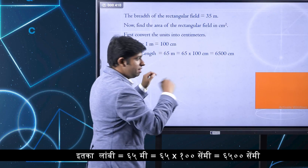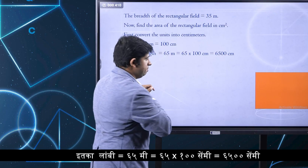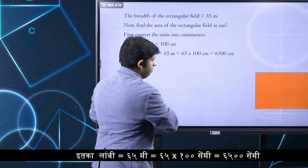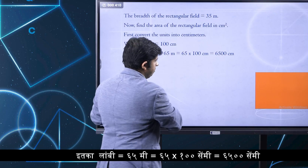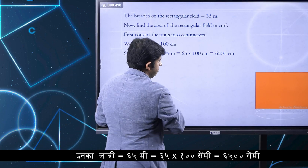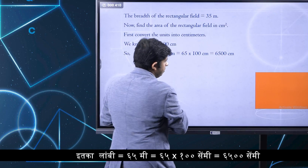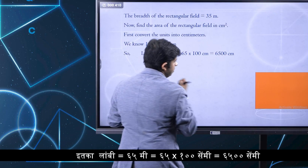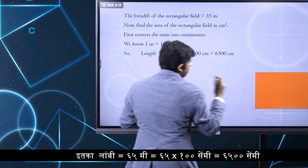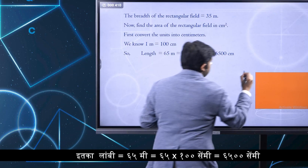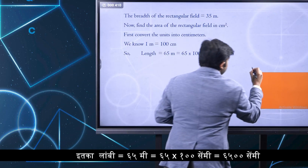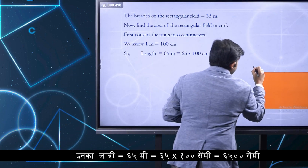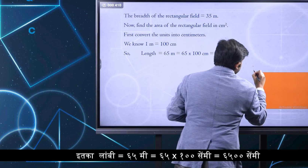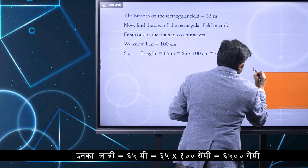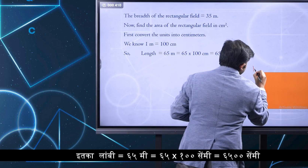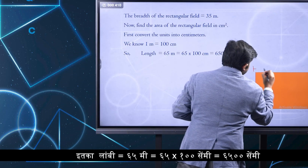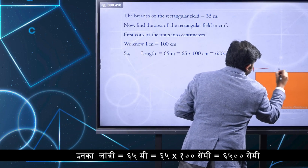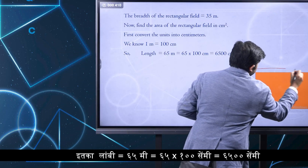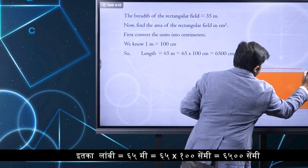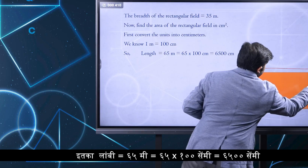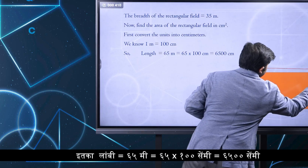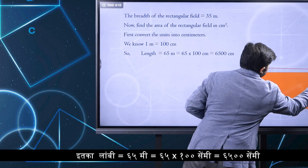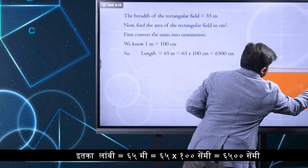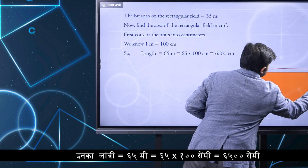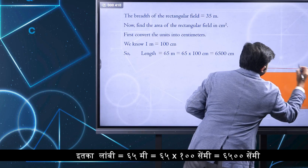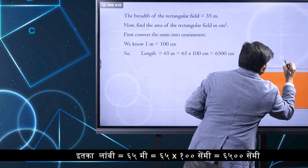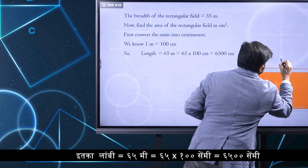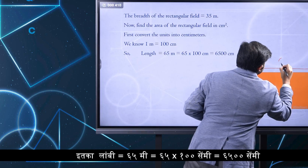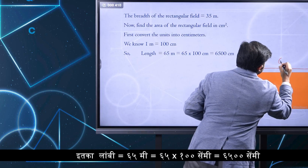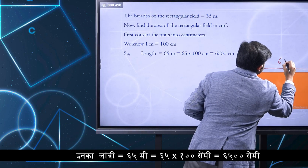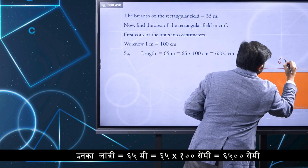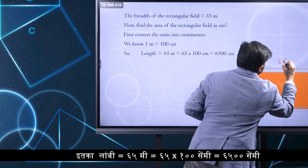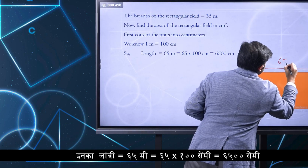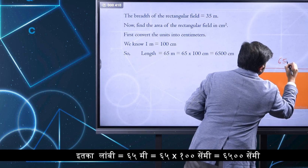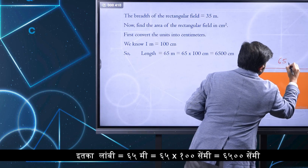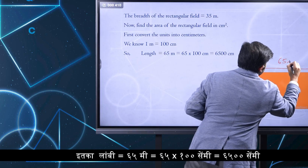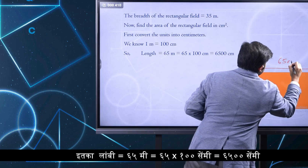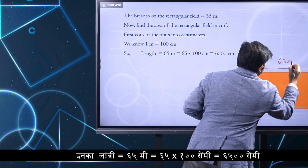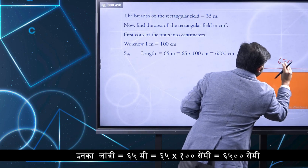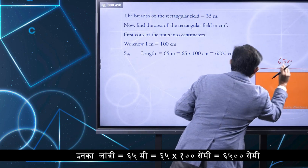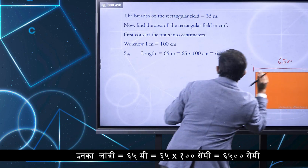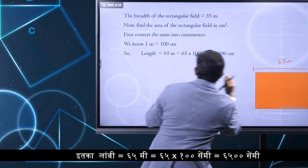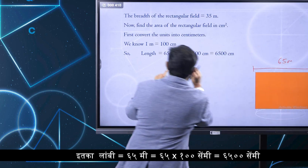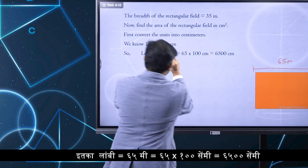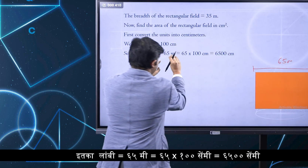मीटर इज इक्वल टू 65 इंटू 100 सेंटीमीटर इज इक्वल टू